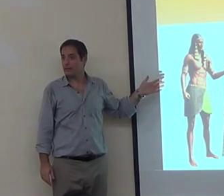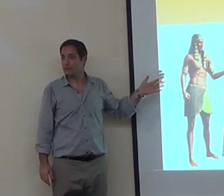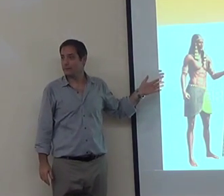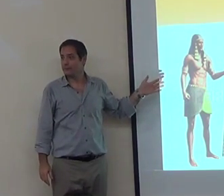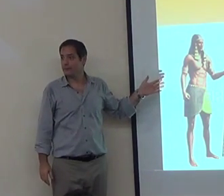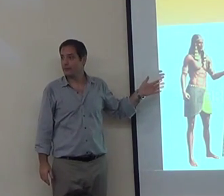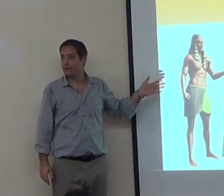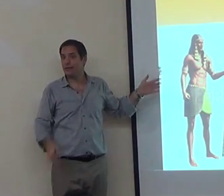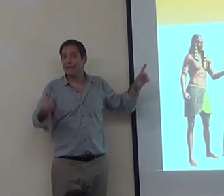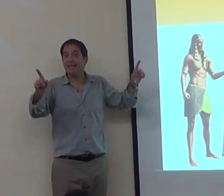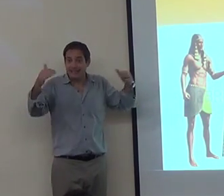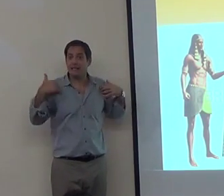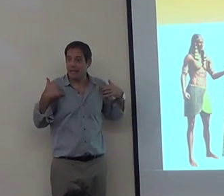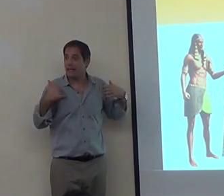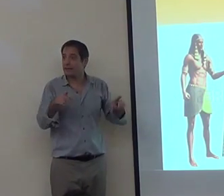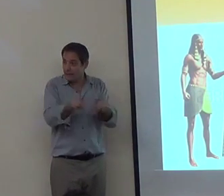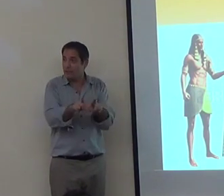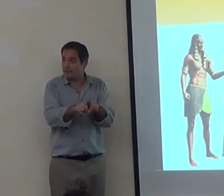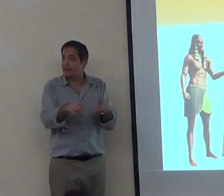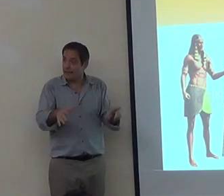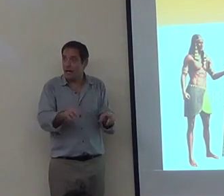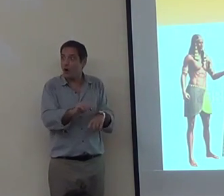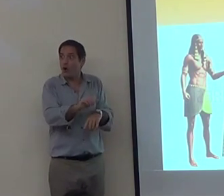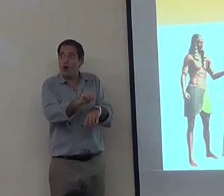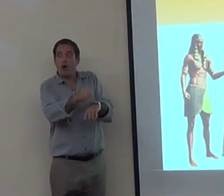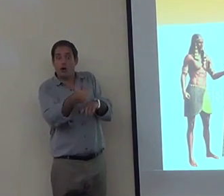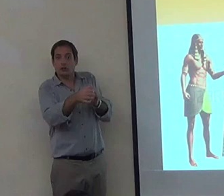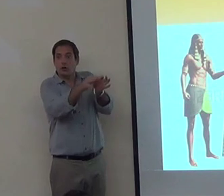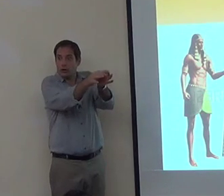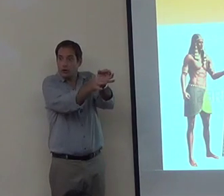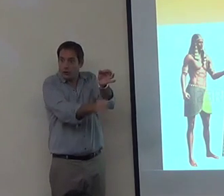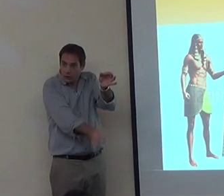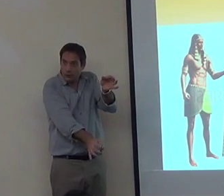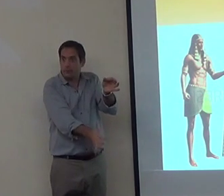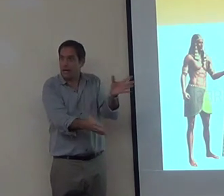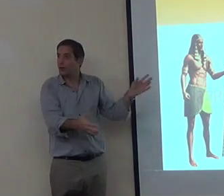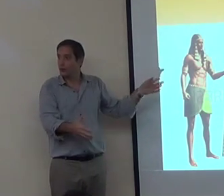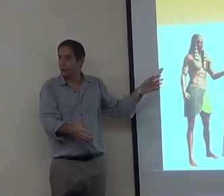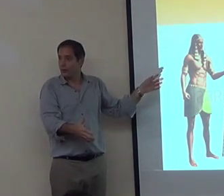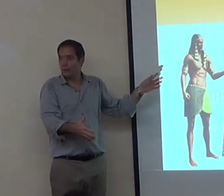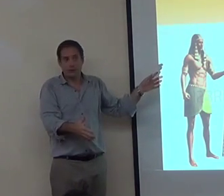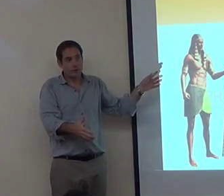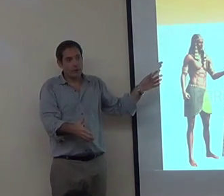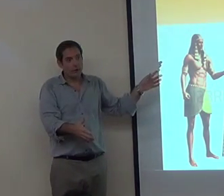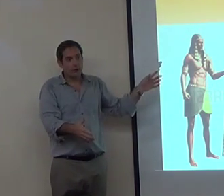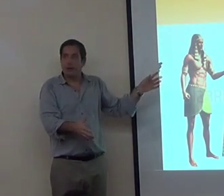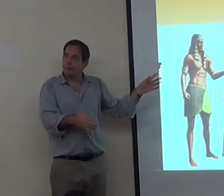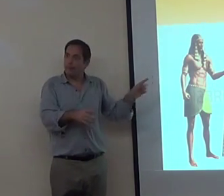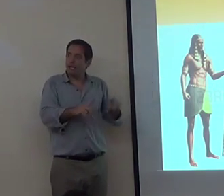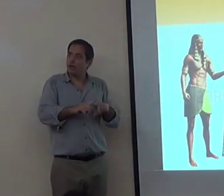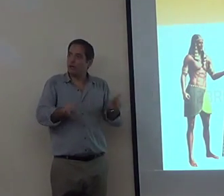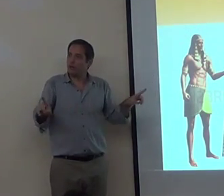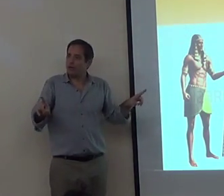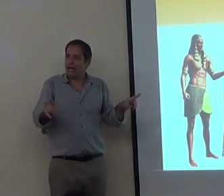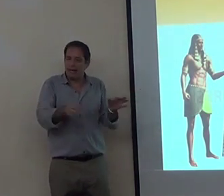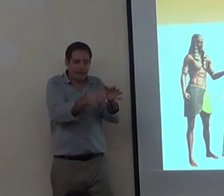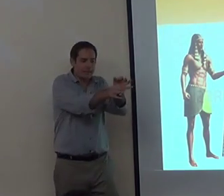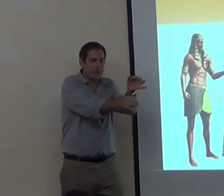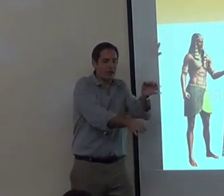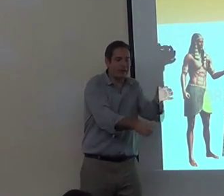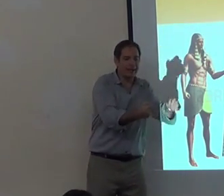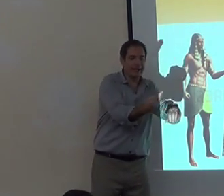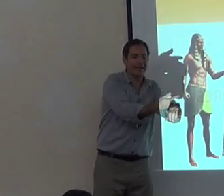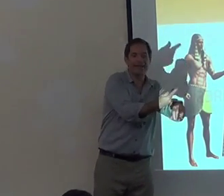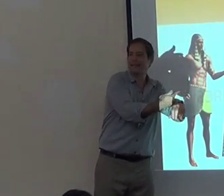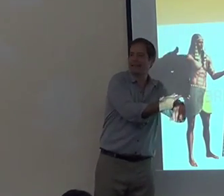¿Ok? Y él también tenía otro palo. Pero no era